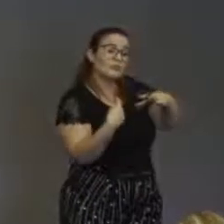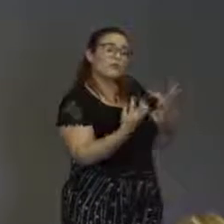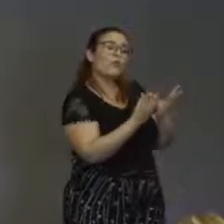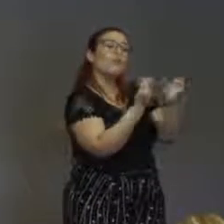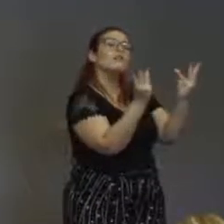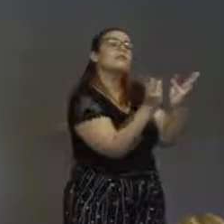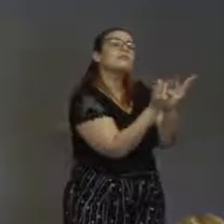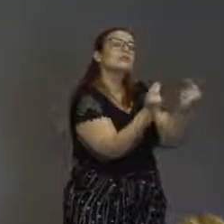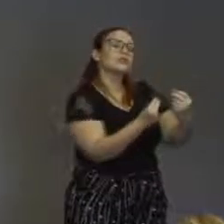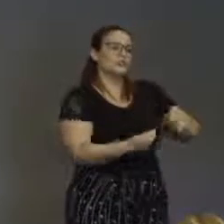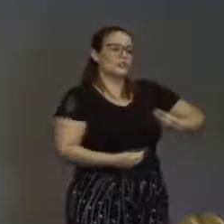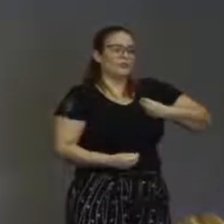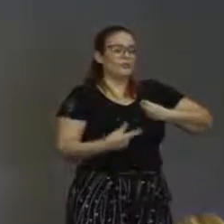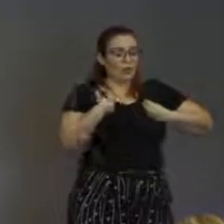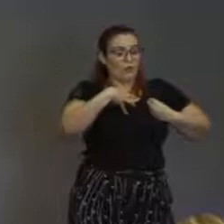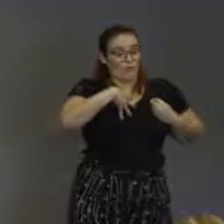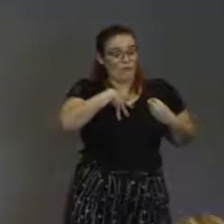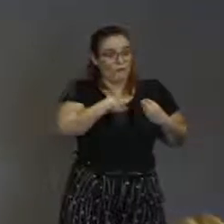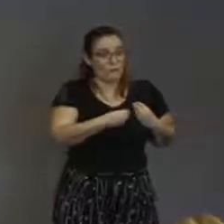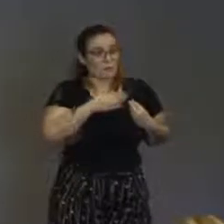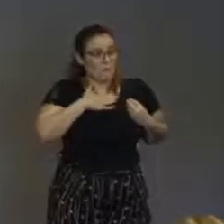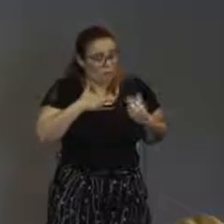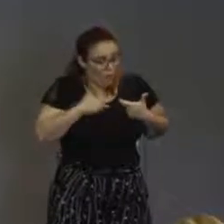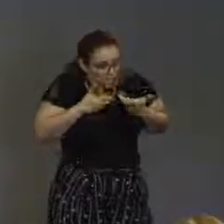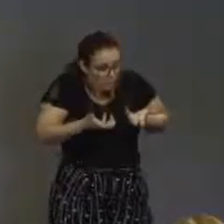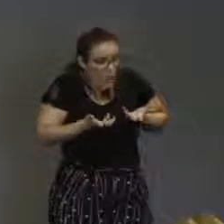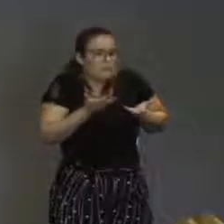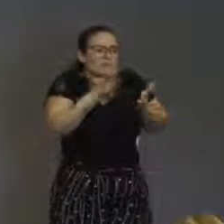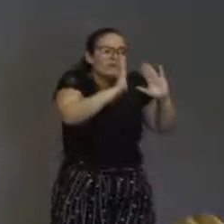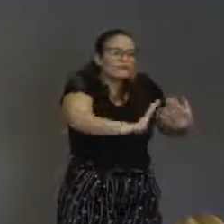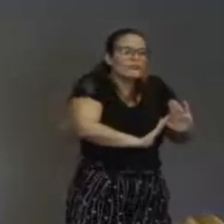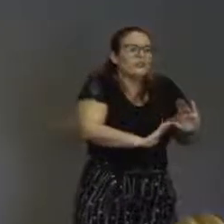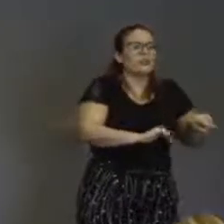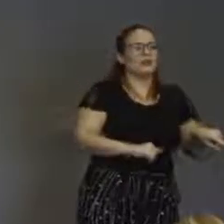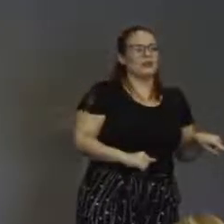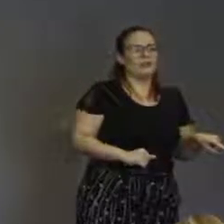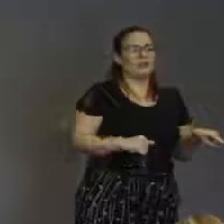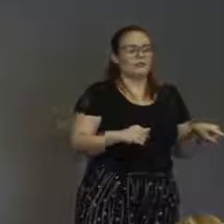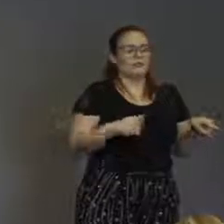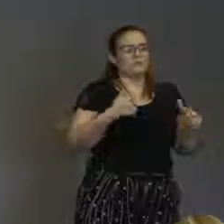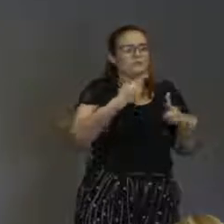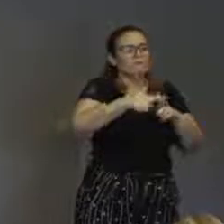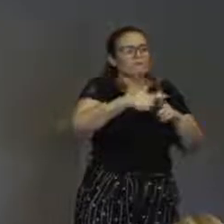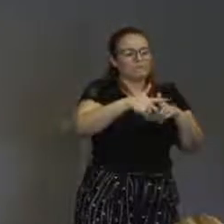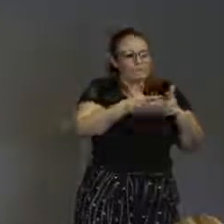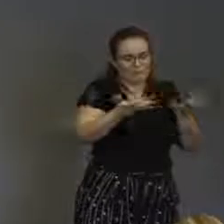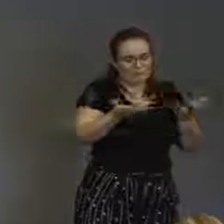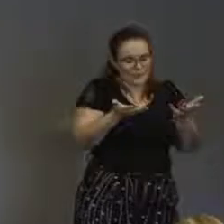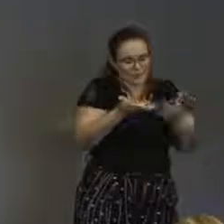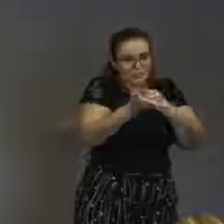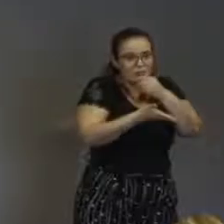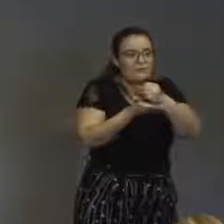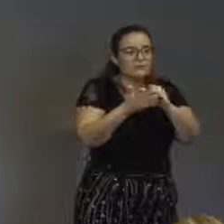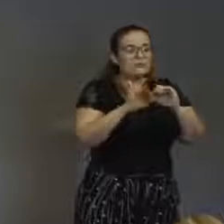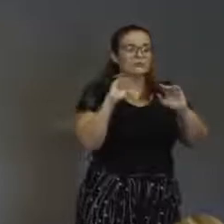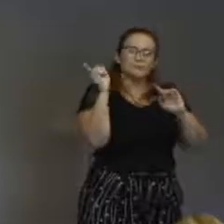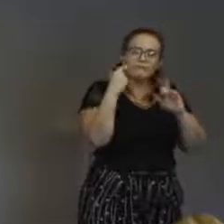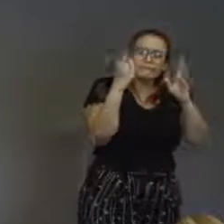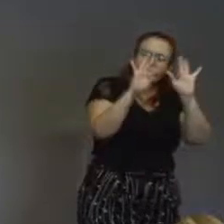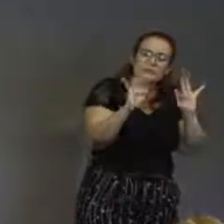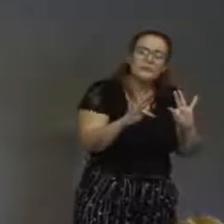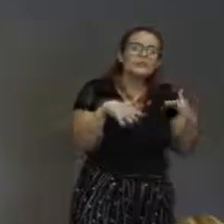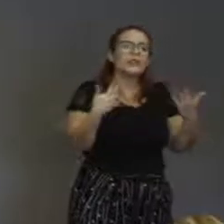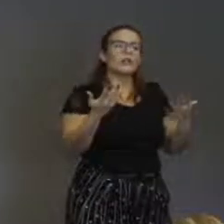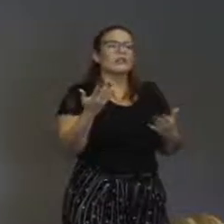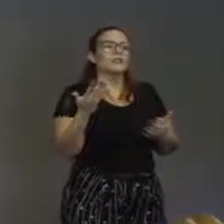quer que os filhos estejam, enfim, acho que essa é a definição básica, né, onde a gente se sente feliz. E aí, quando a gente aterrissa numa